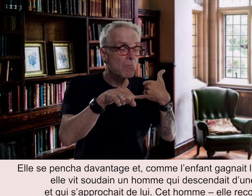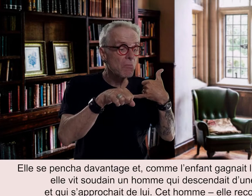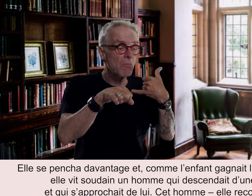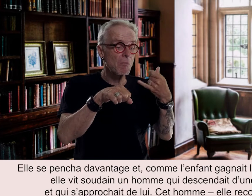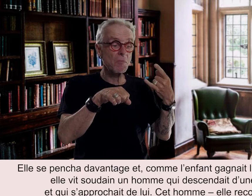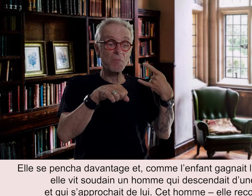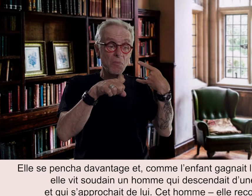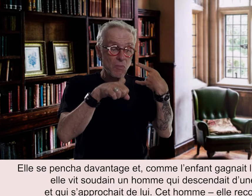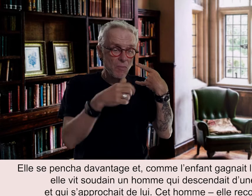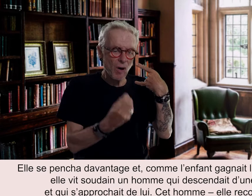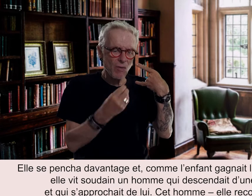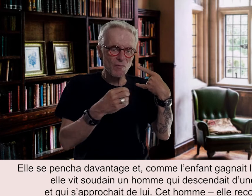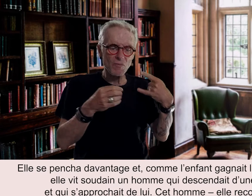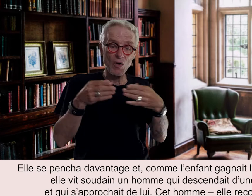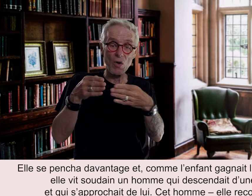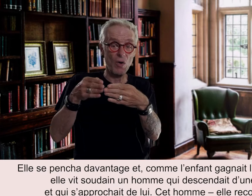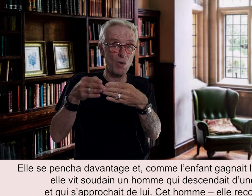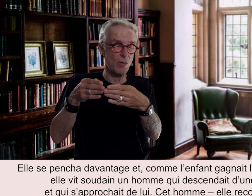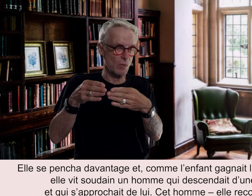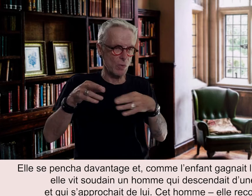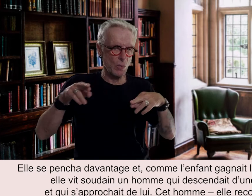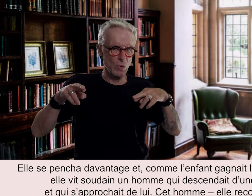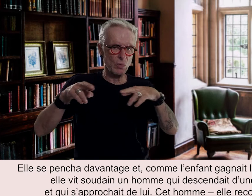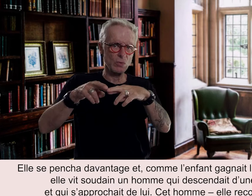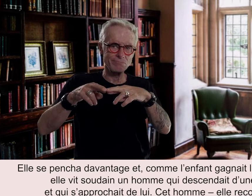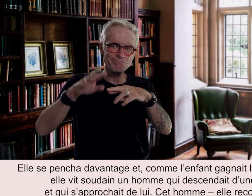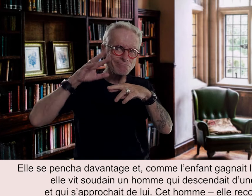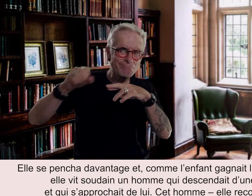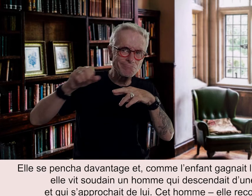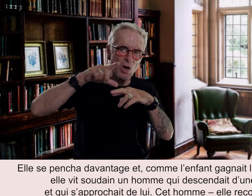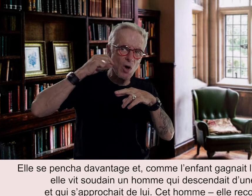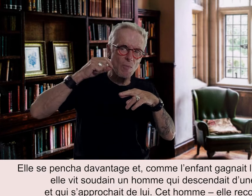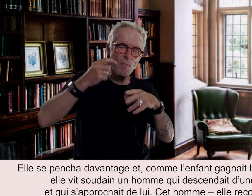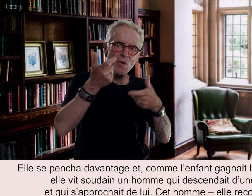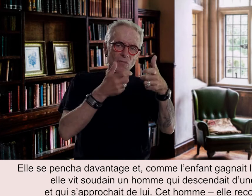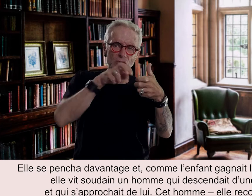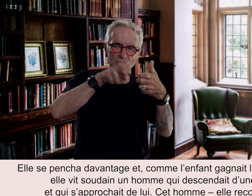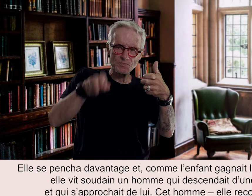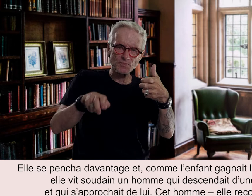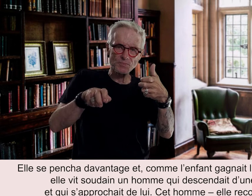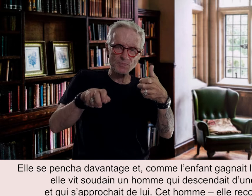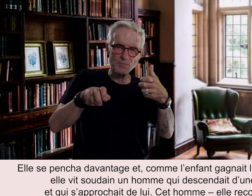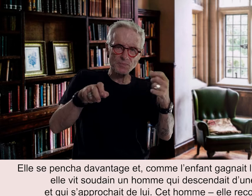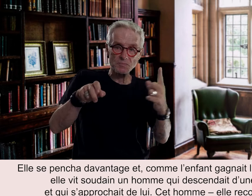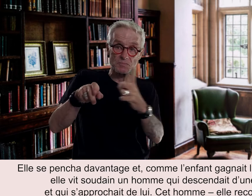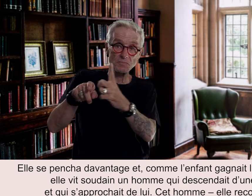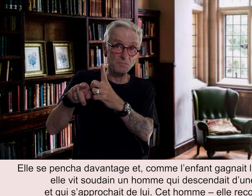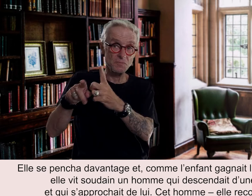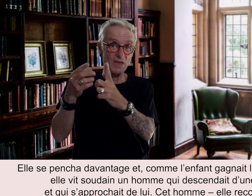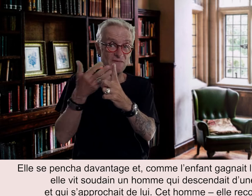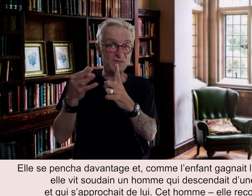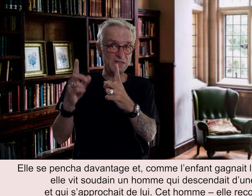comme l'enfant gagnait l'angle du boulevard, elle vit soudain un homme qui descendait d'une automobile et qui s'approchait de lui.